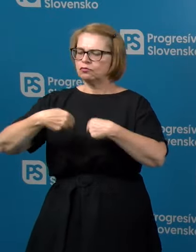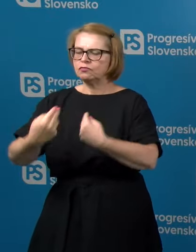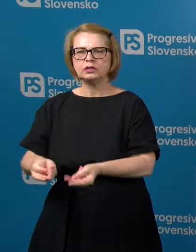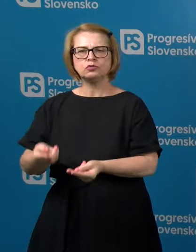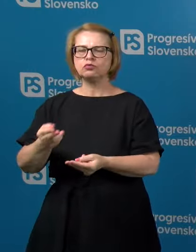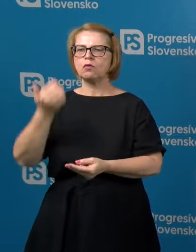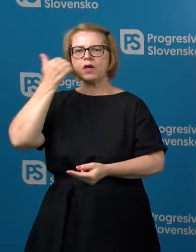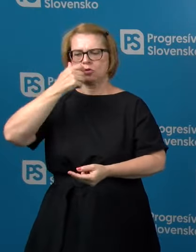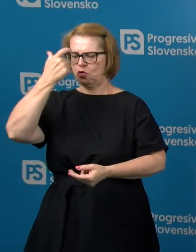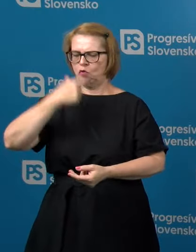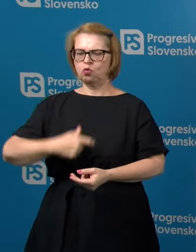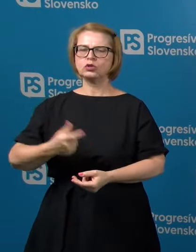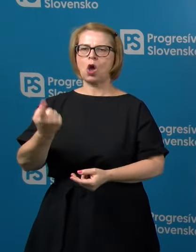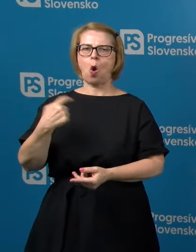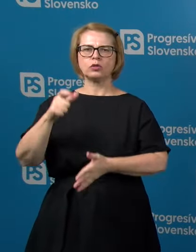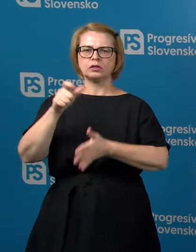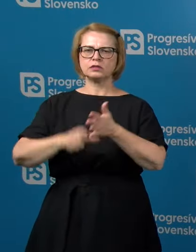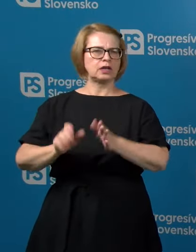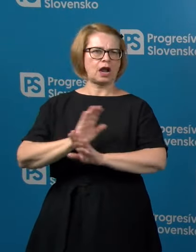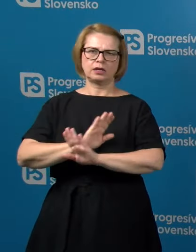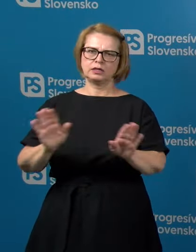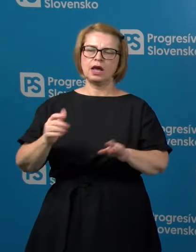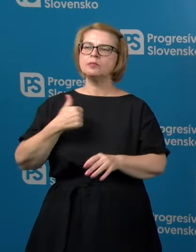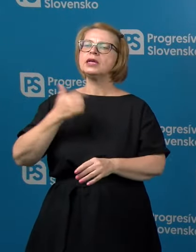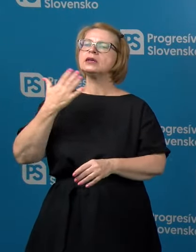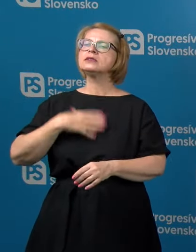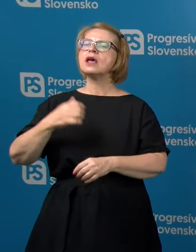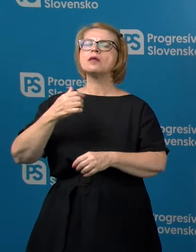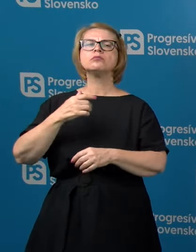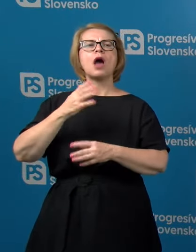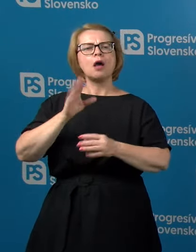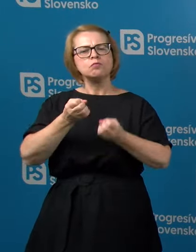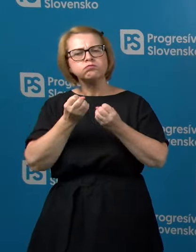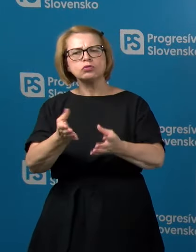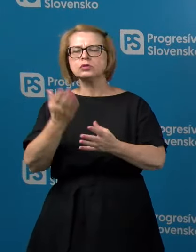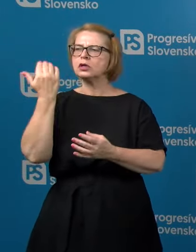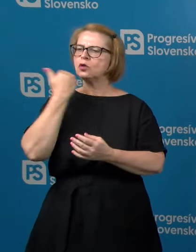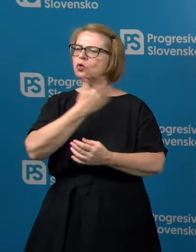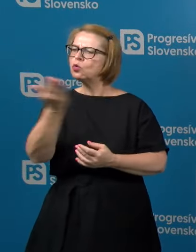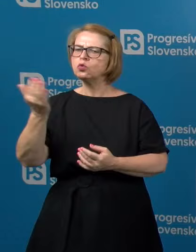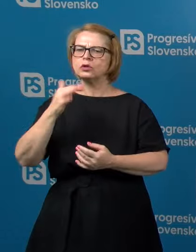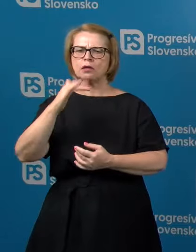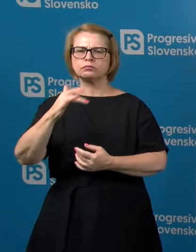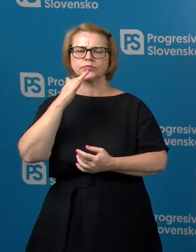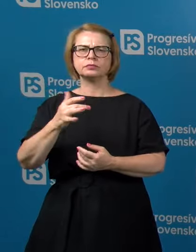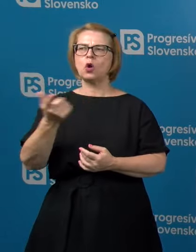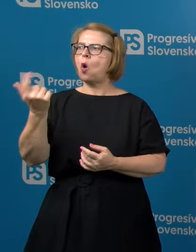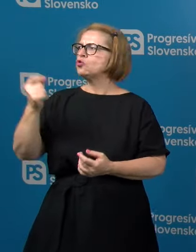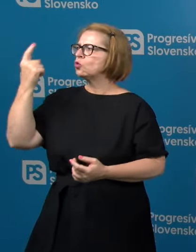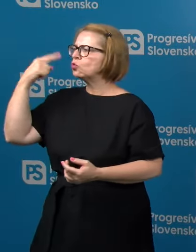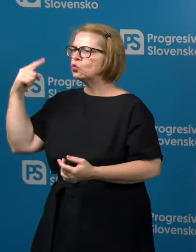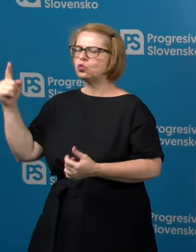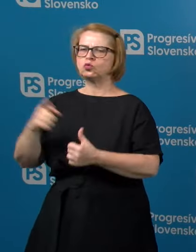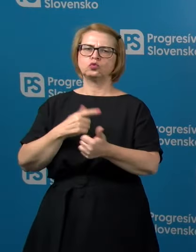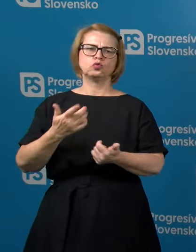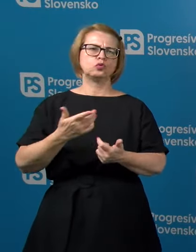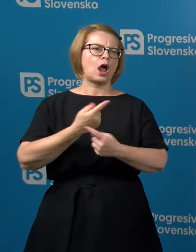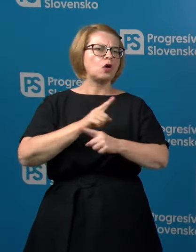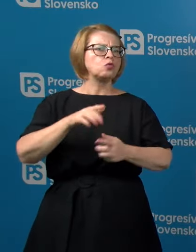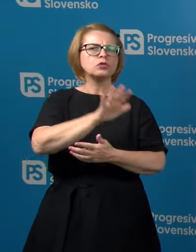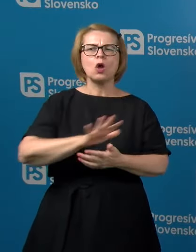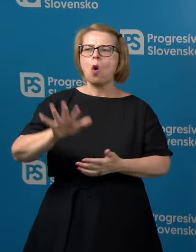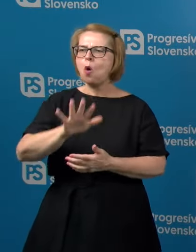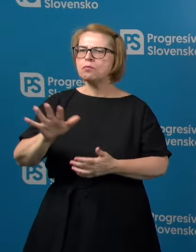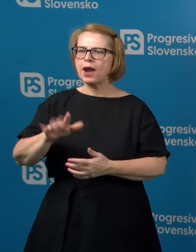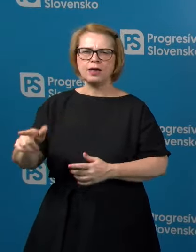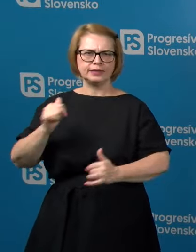politici. Chceme vytvoriť platformu, aby sa mohli vyjadriť ľudia či už z kultúry, alebo z iných oblastí, ktoré